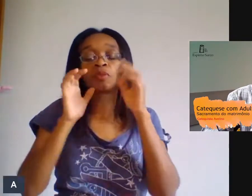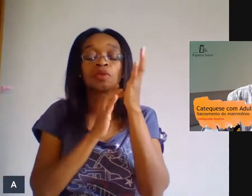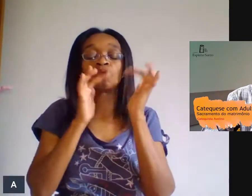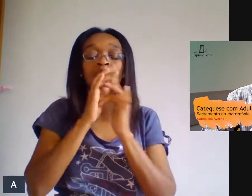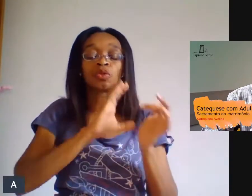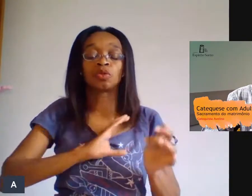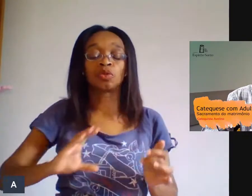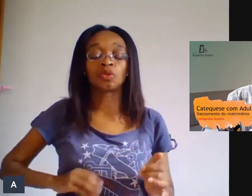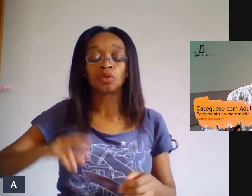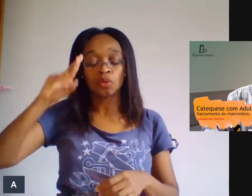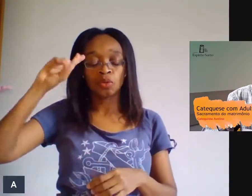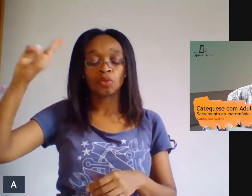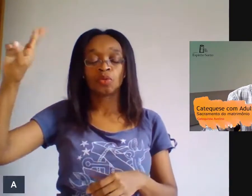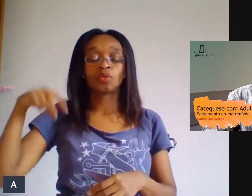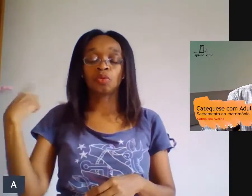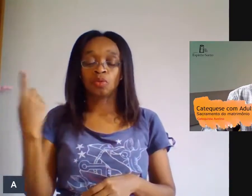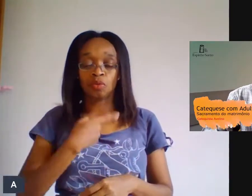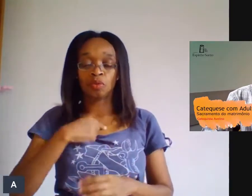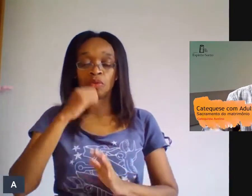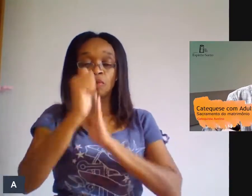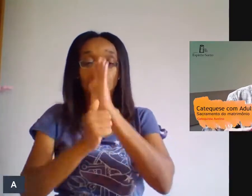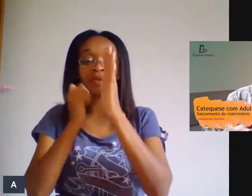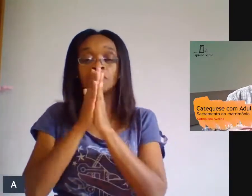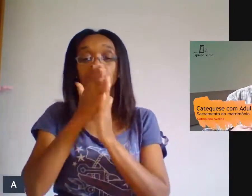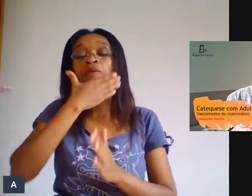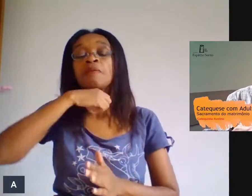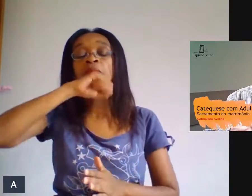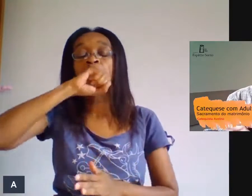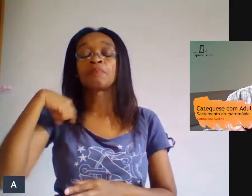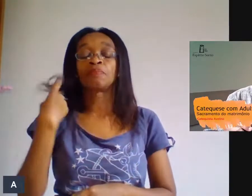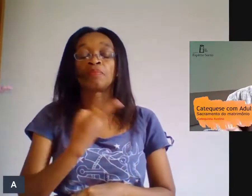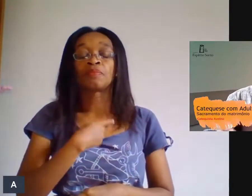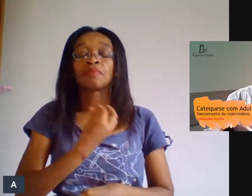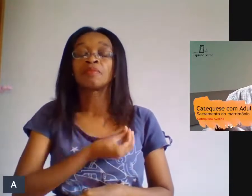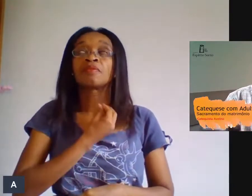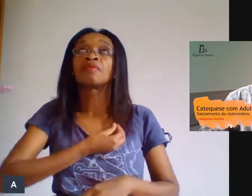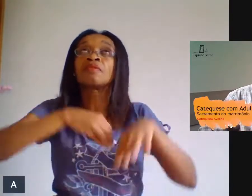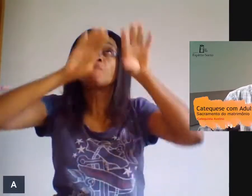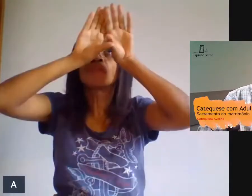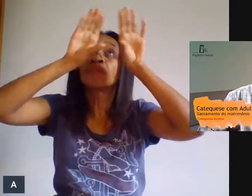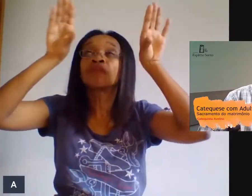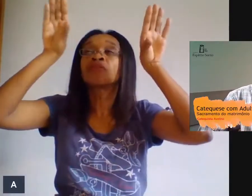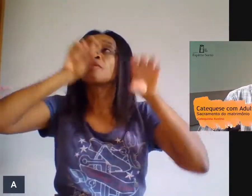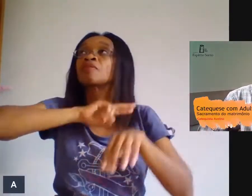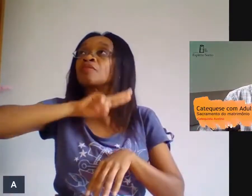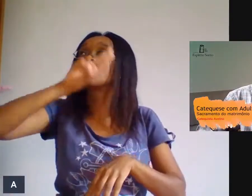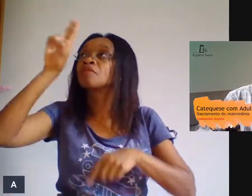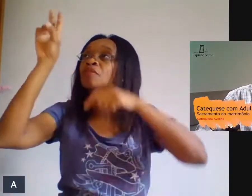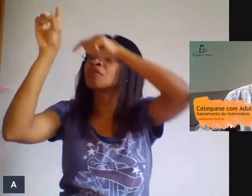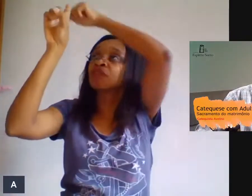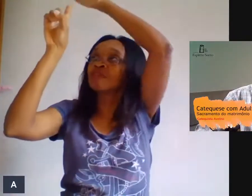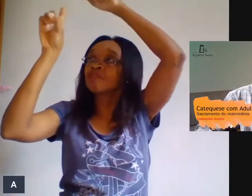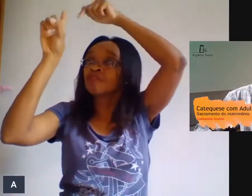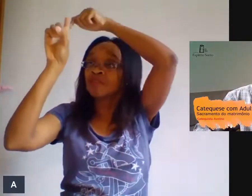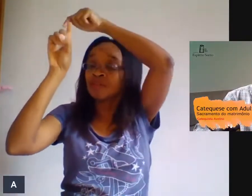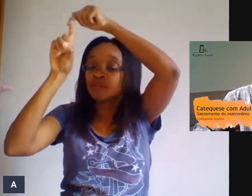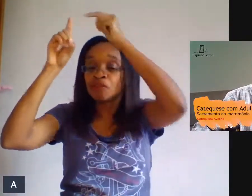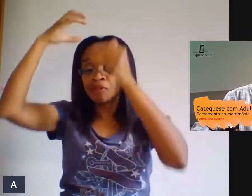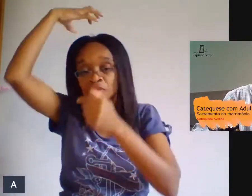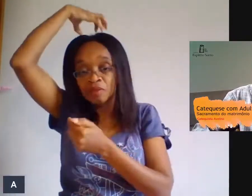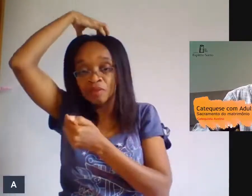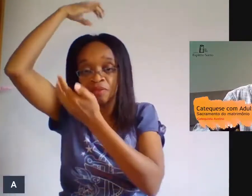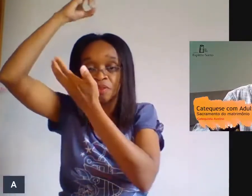Senhor nosso. Amém. Pai nosso, que estais nos céus, santificado seja o vosso